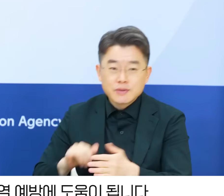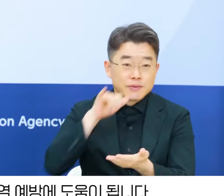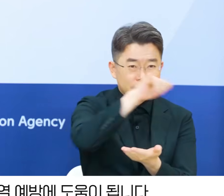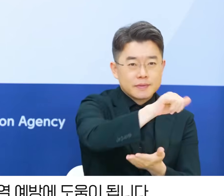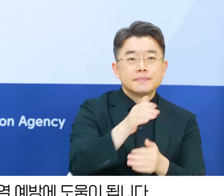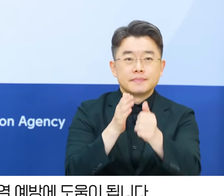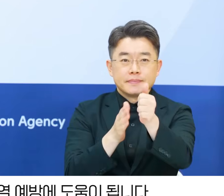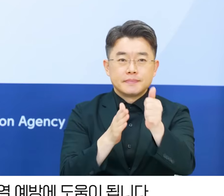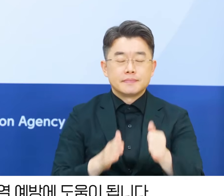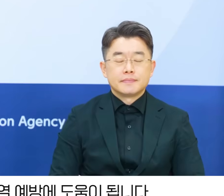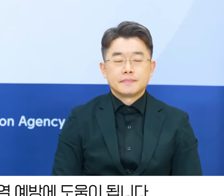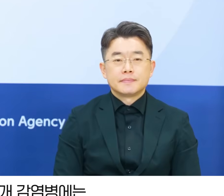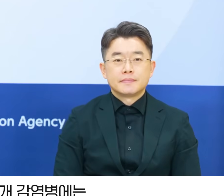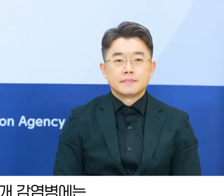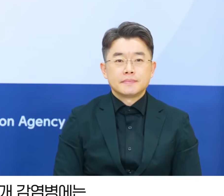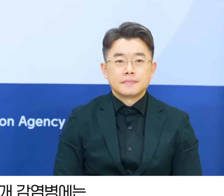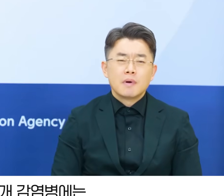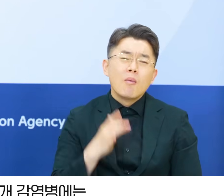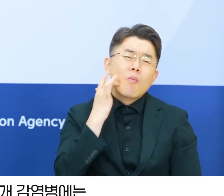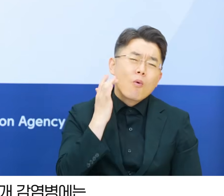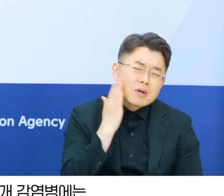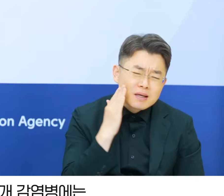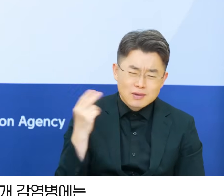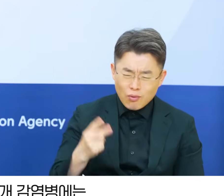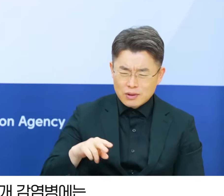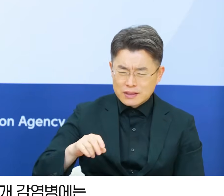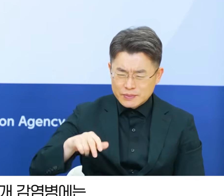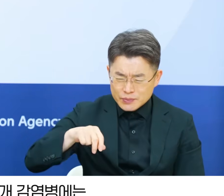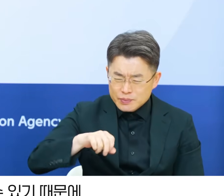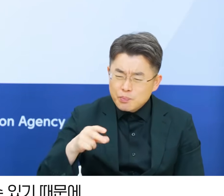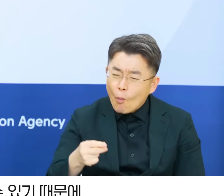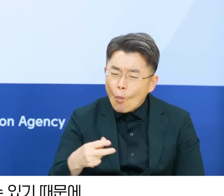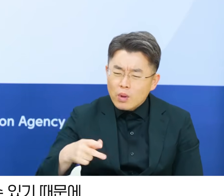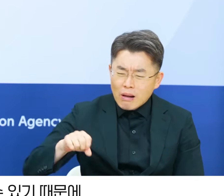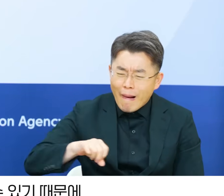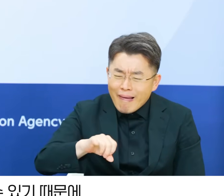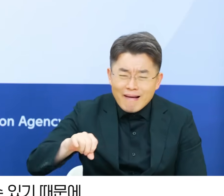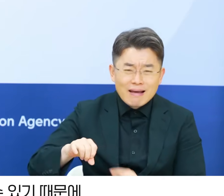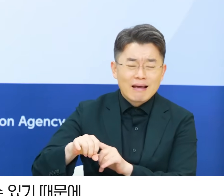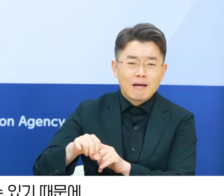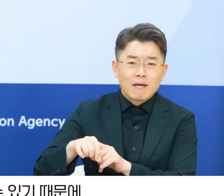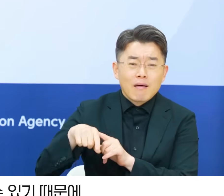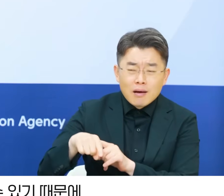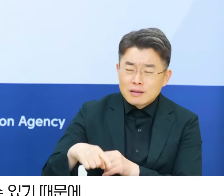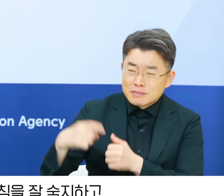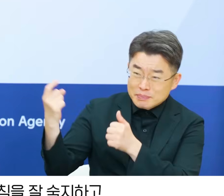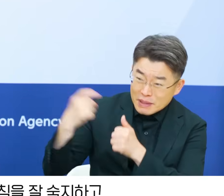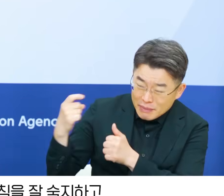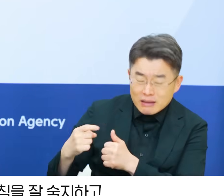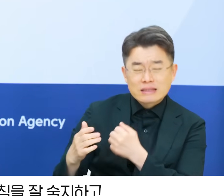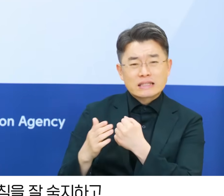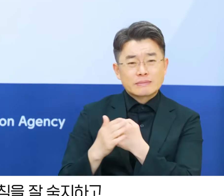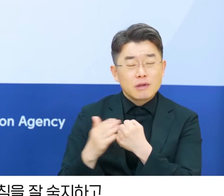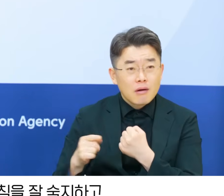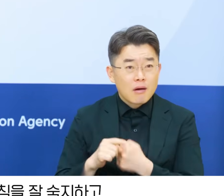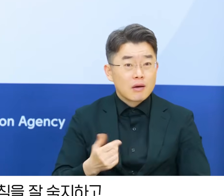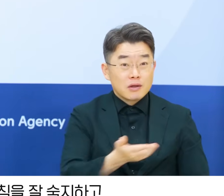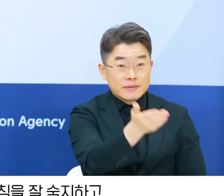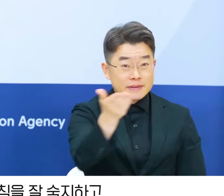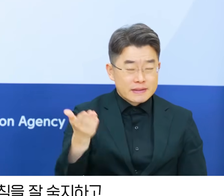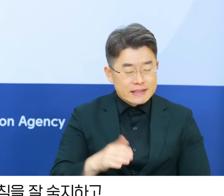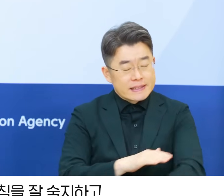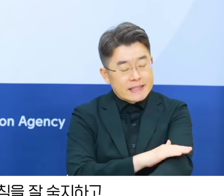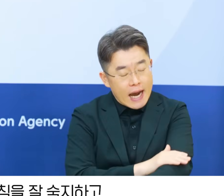예방에 도움이 됩니다. 모기와 진드기 매개 감염병에는 누구나 노출될 수 있기 때문에 국민 모두가 예방 수칙을